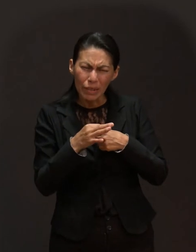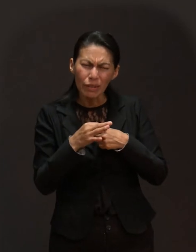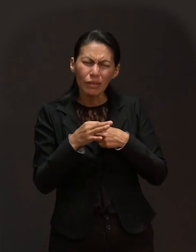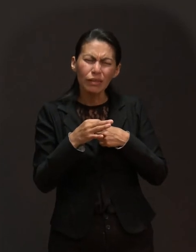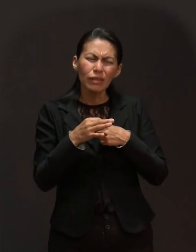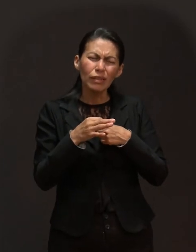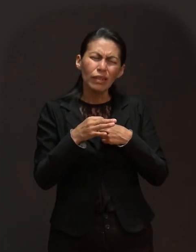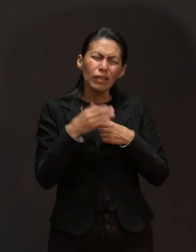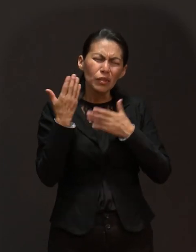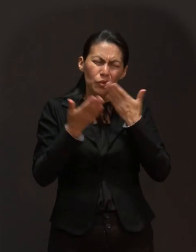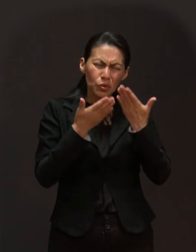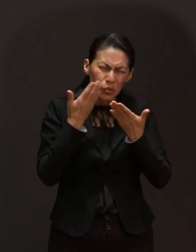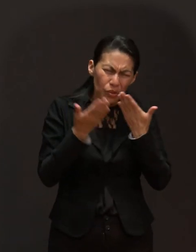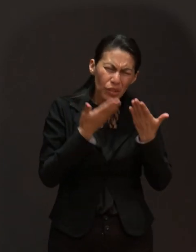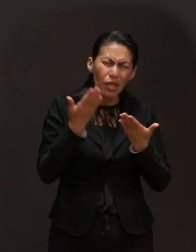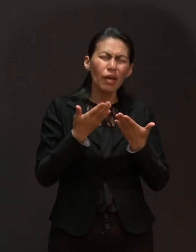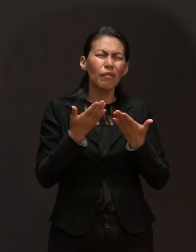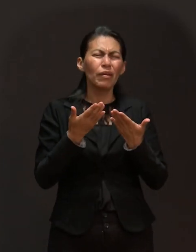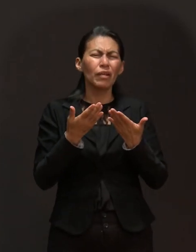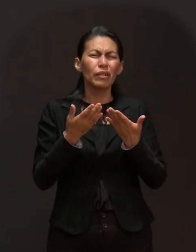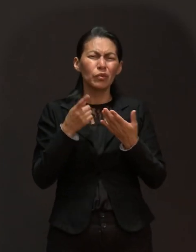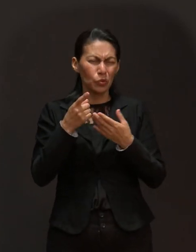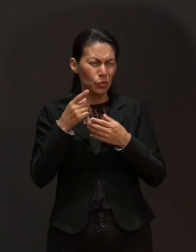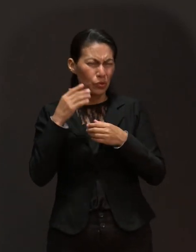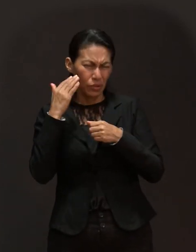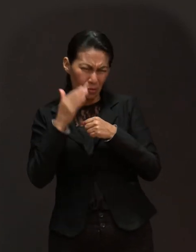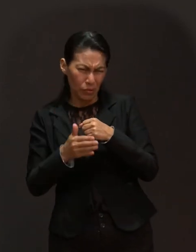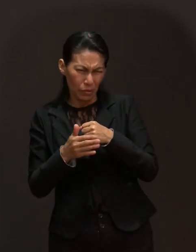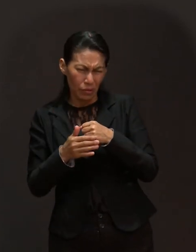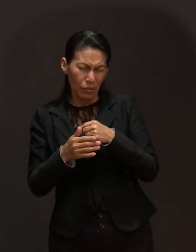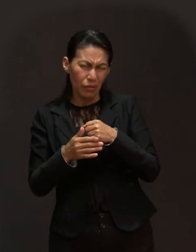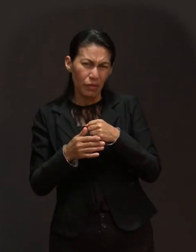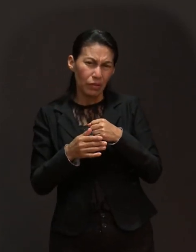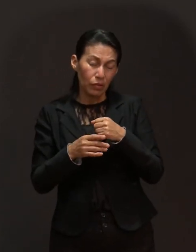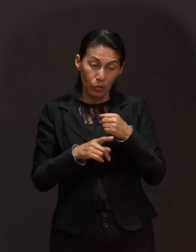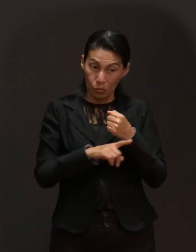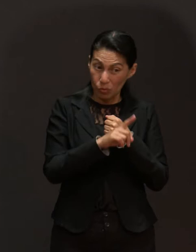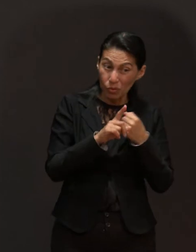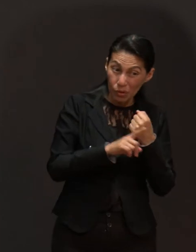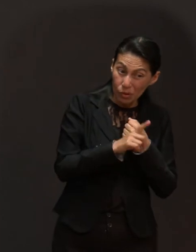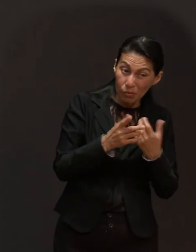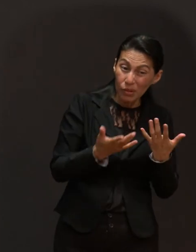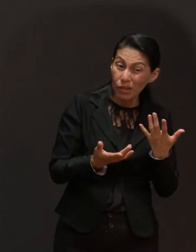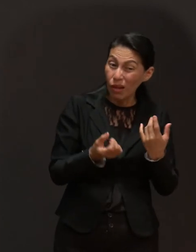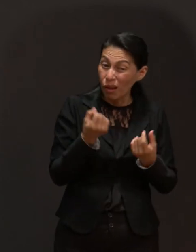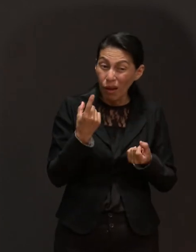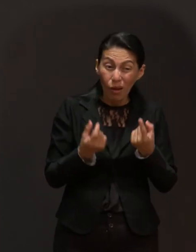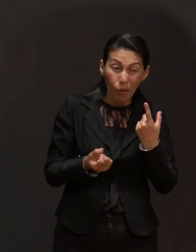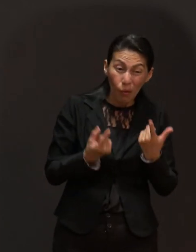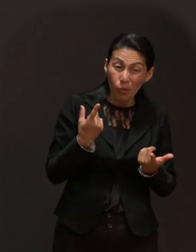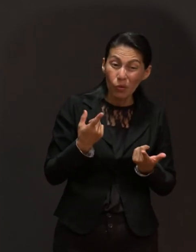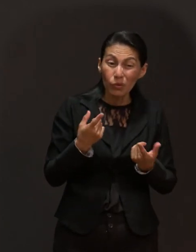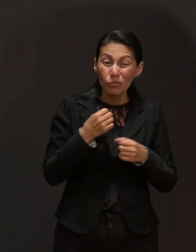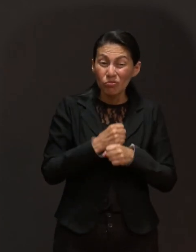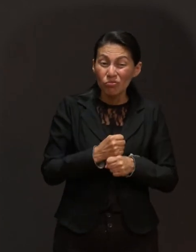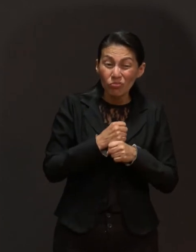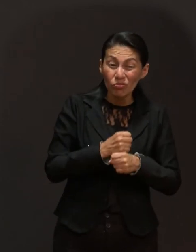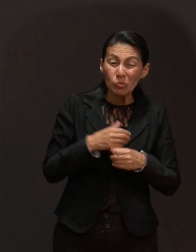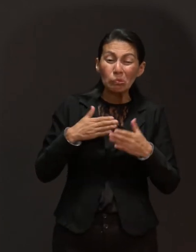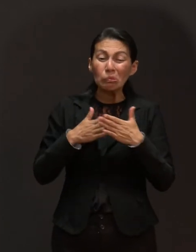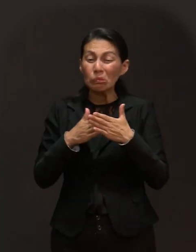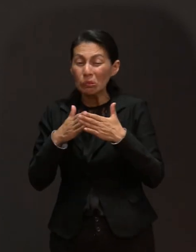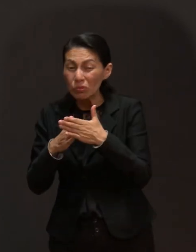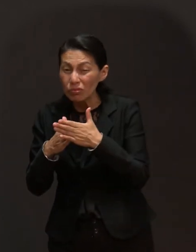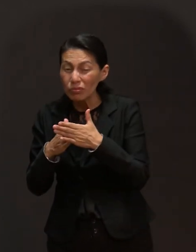cumplimiento de ese sueño que Dios puso en tu corazón y que tú cultivaste en oración? ¿Hubo alguna,